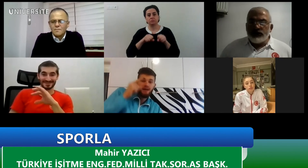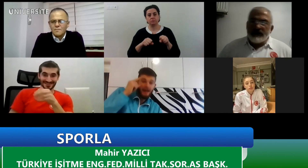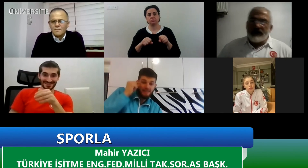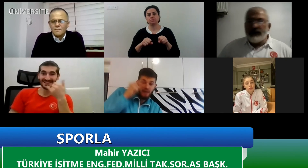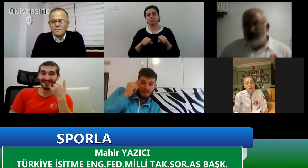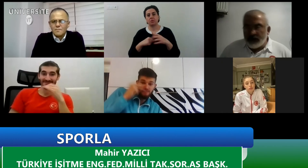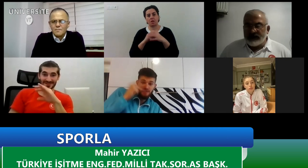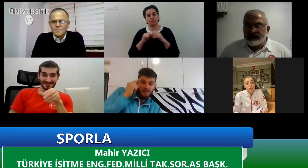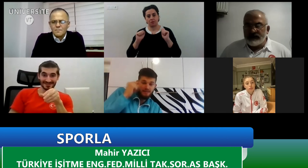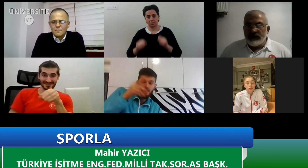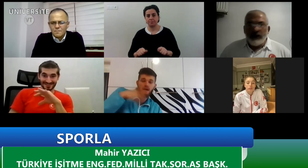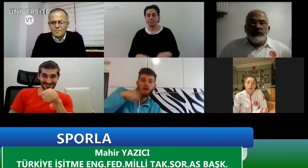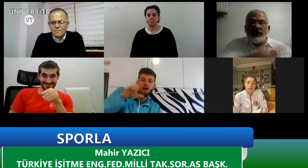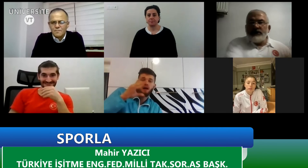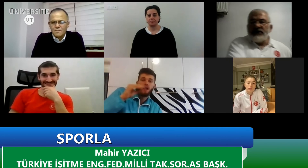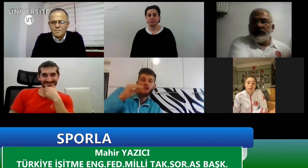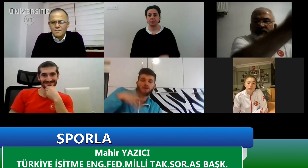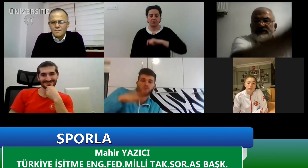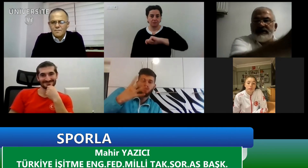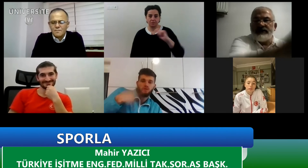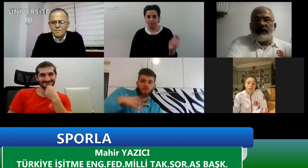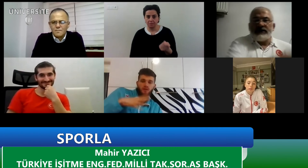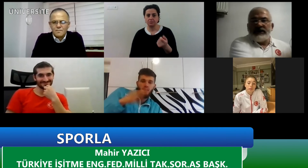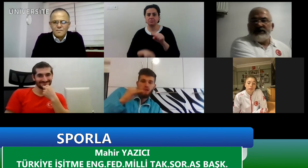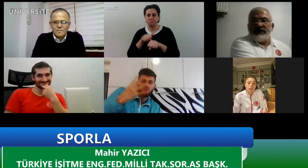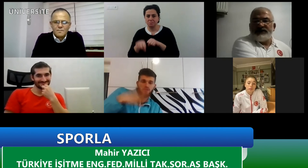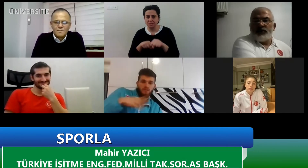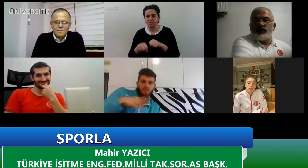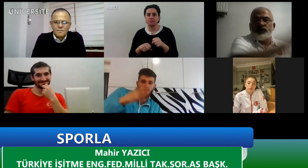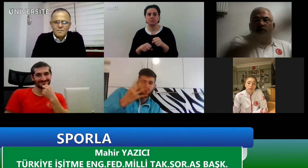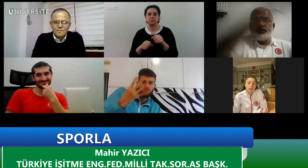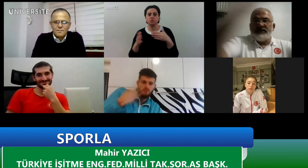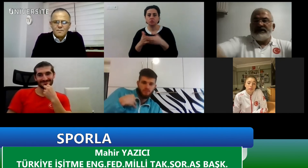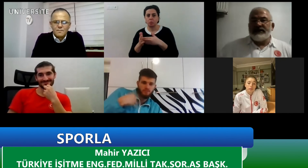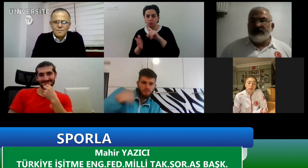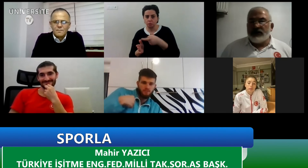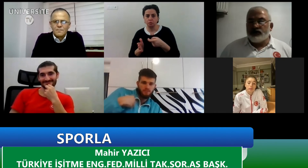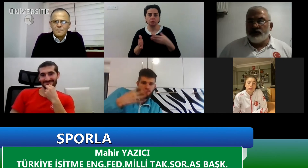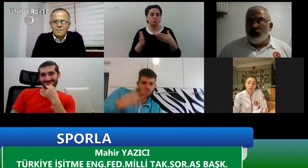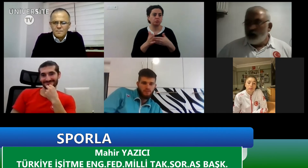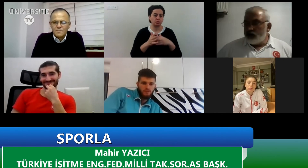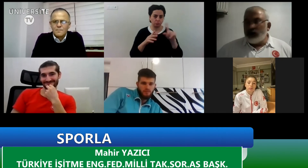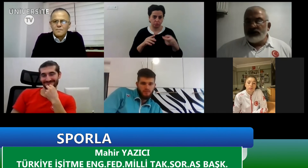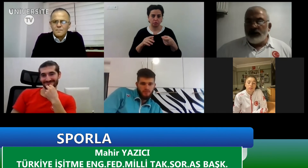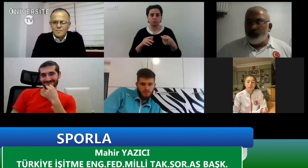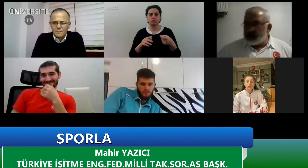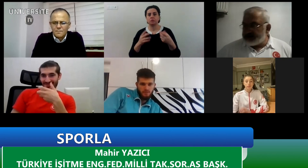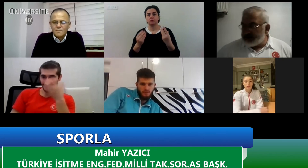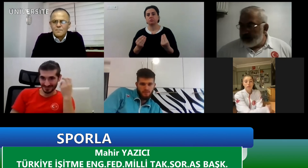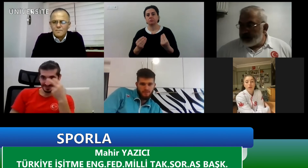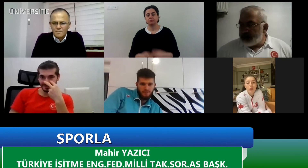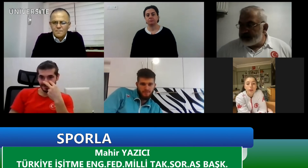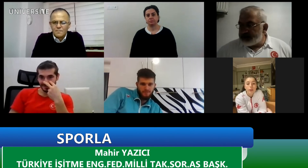alıyoruz. Antalya'da yapacağız. Tenis aldık, bisiklet aldık, tenise sponsor bulduk, bisiklete sağ olsun Dünya